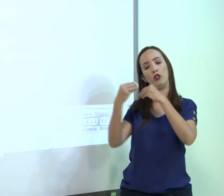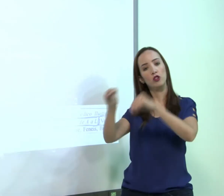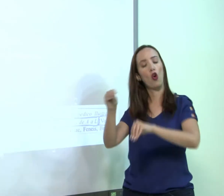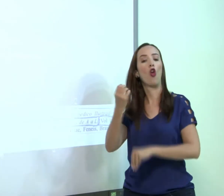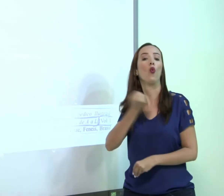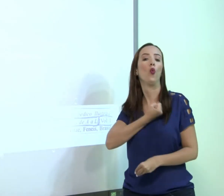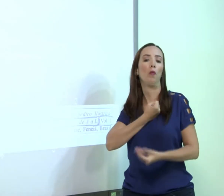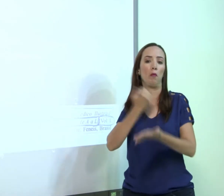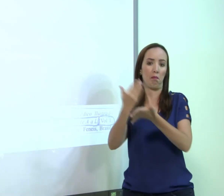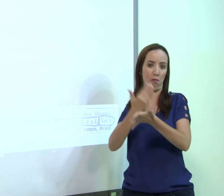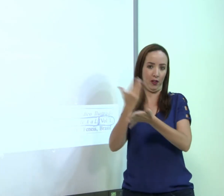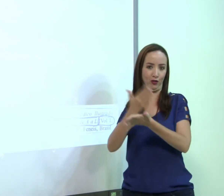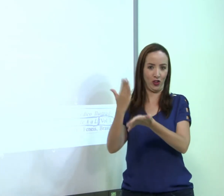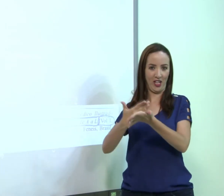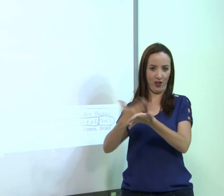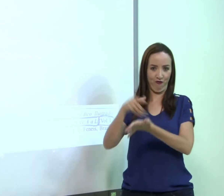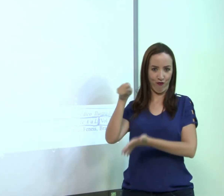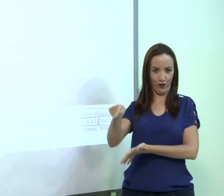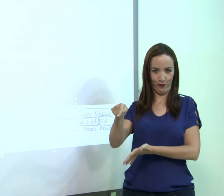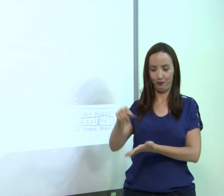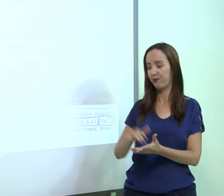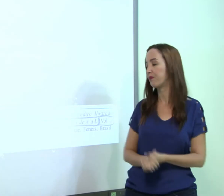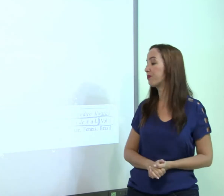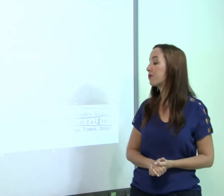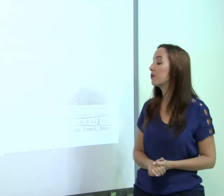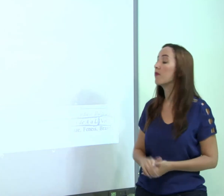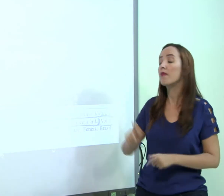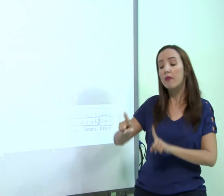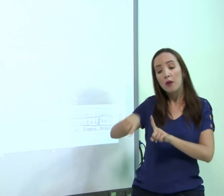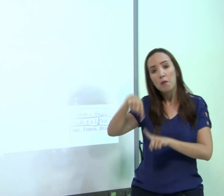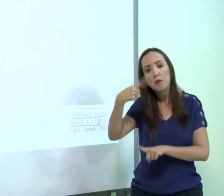Então, logo após, coloca-se o número da página.